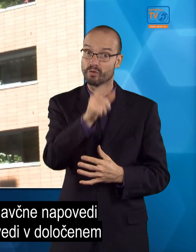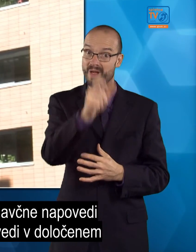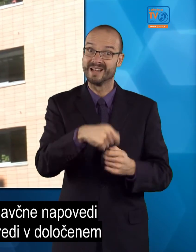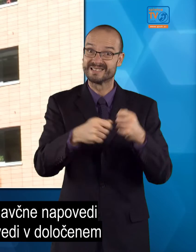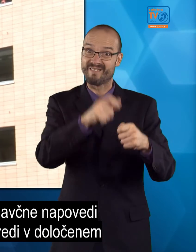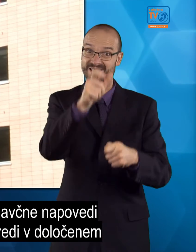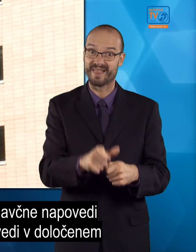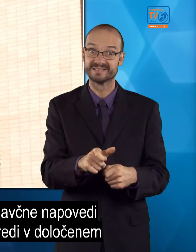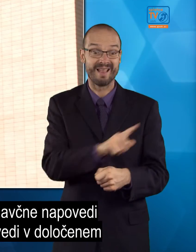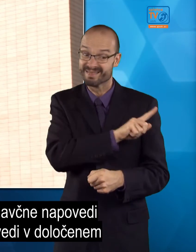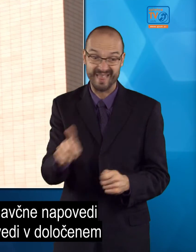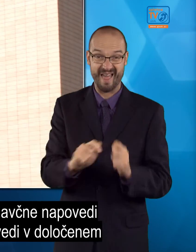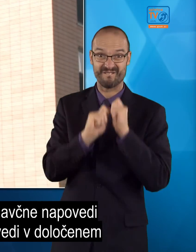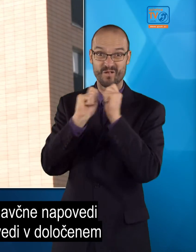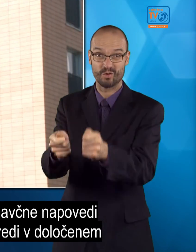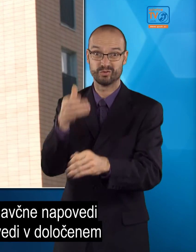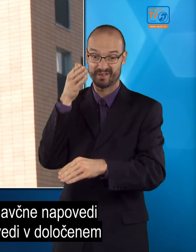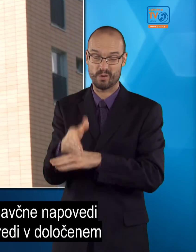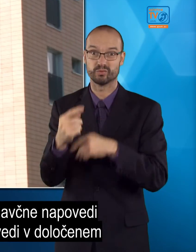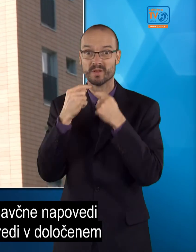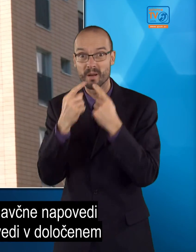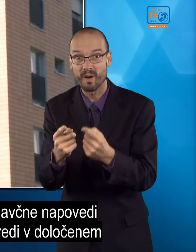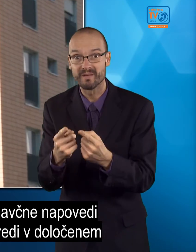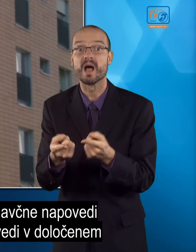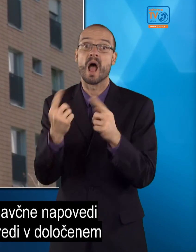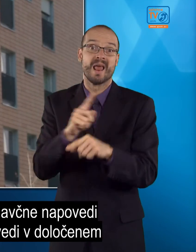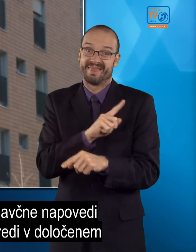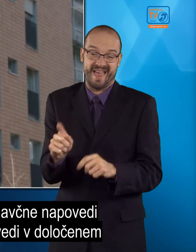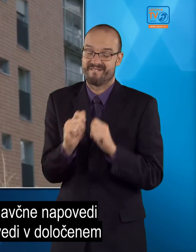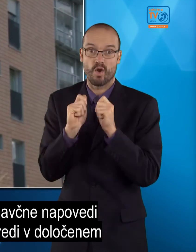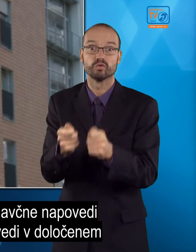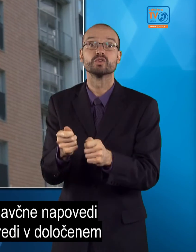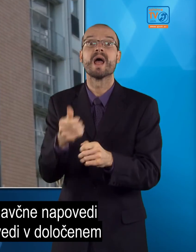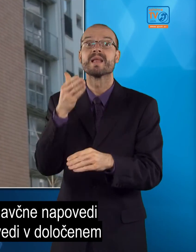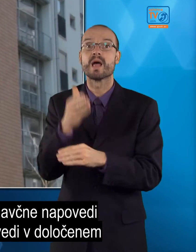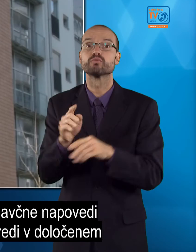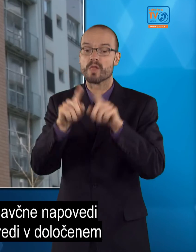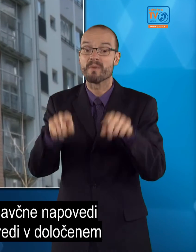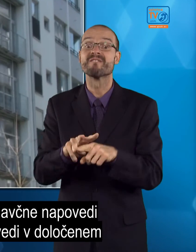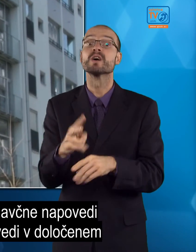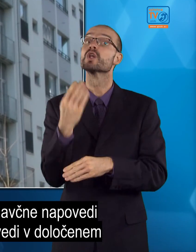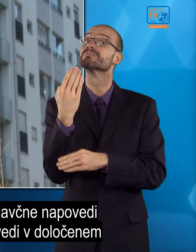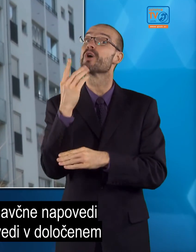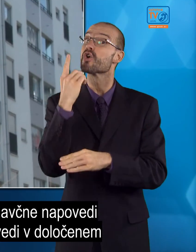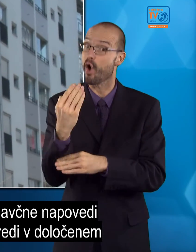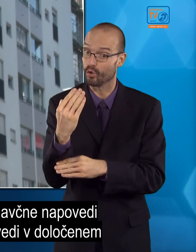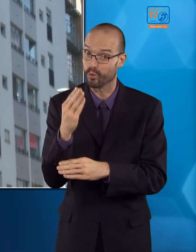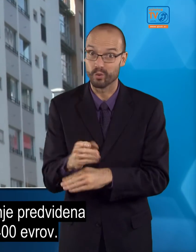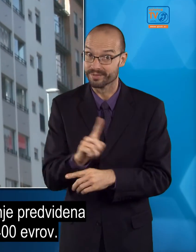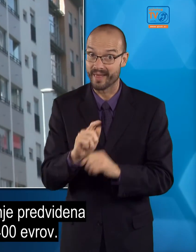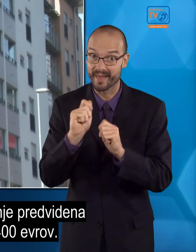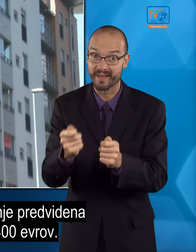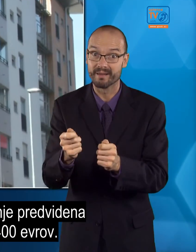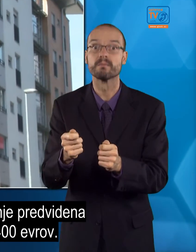Če zavezanec ne vloži davčne napovedi ali ne vloži davčne napovedi v določenem roku, je za tako